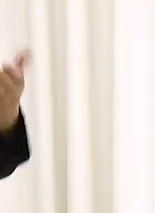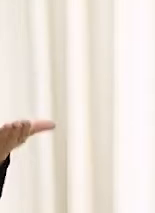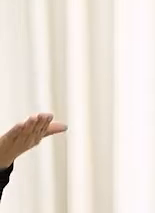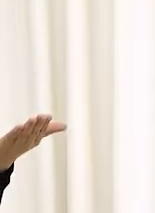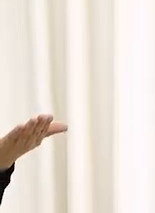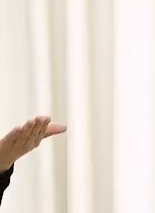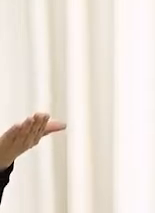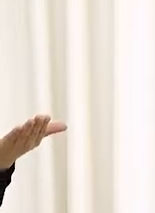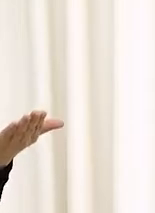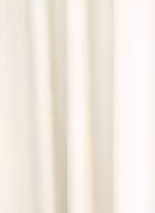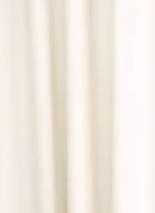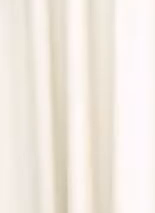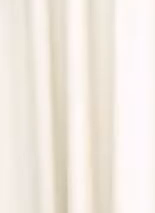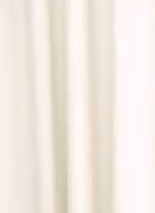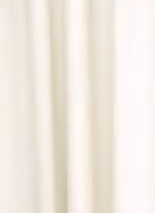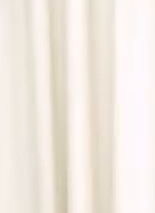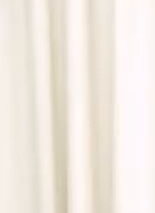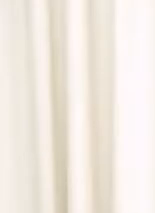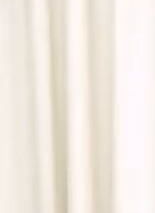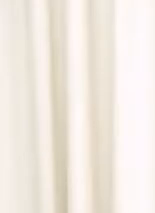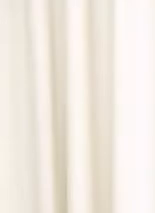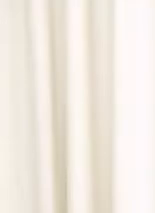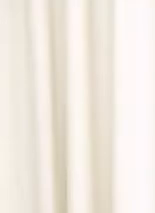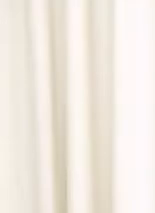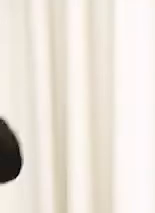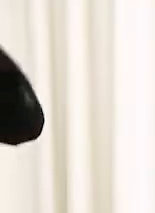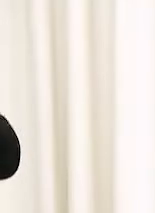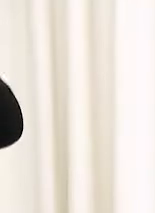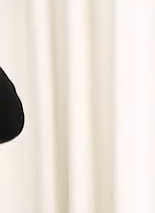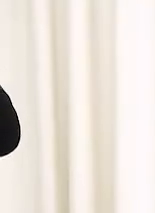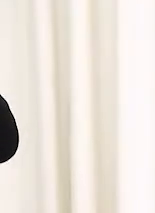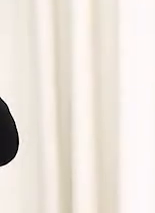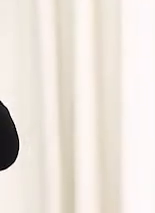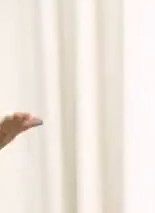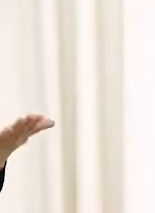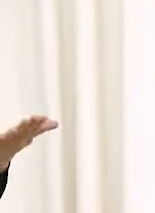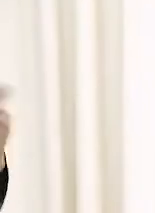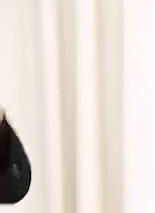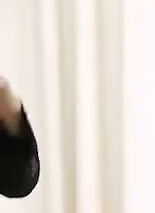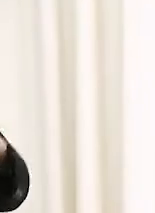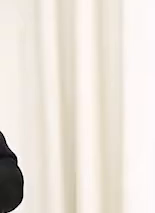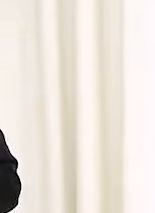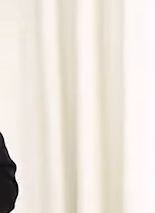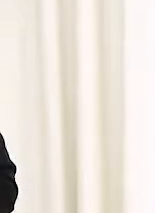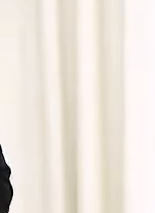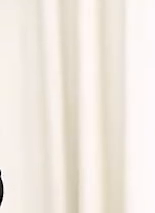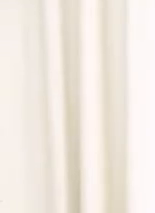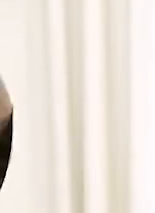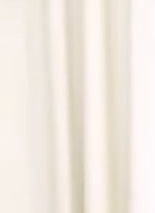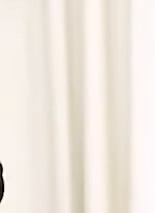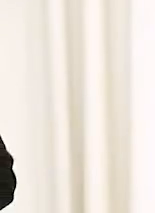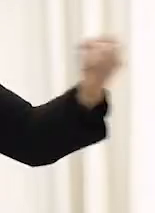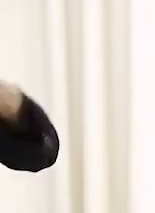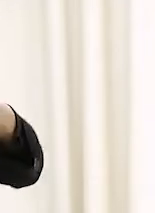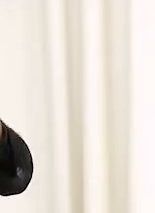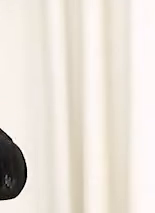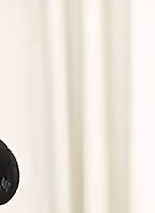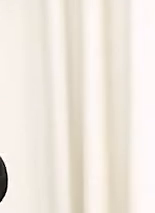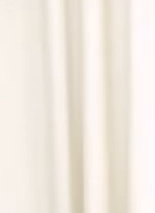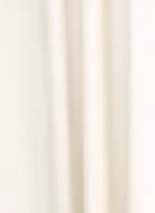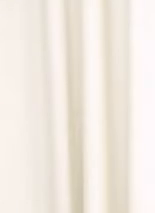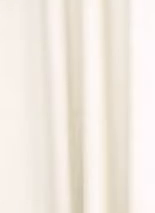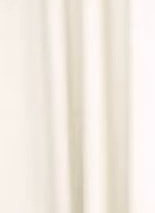보시는 거예요. 왜 그럴까를 여쭤봤더니 내용이 너무 어려워서 보고는 싶은데 이해를 할 수가 없다라고 많이 얘기를 하시더라고요. 그래서